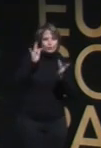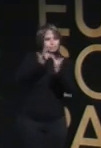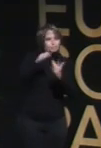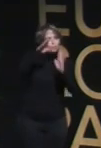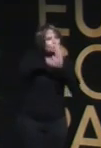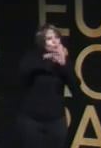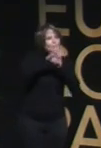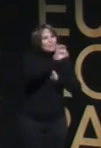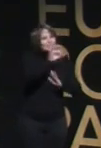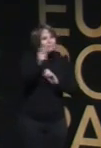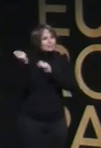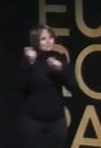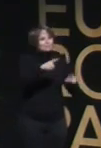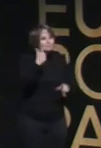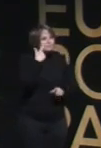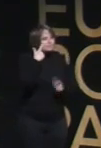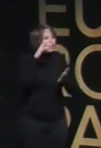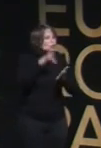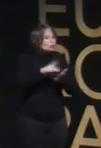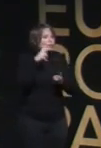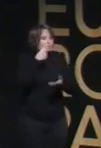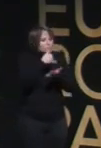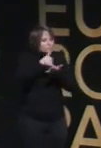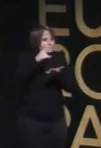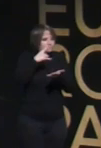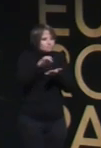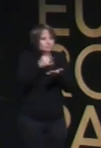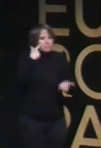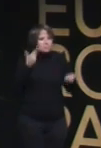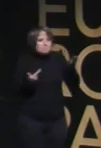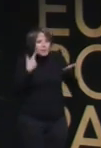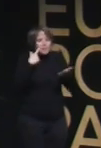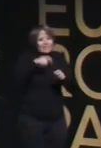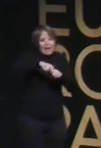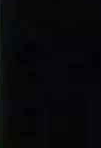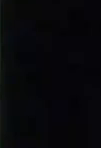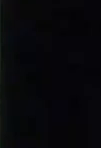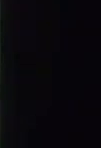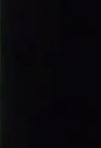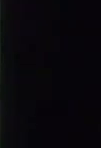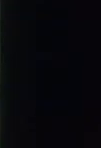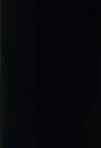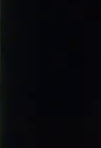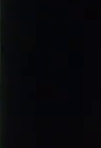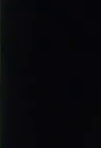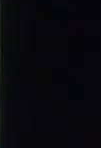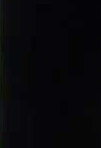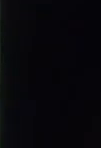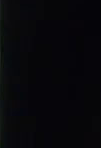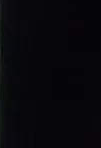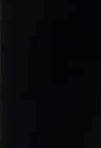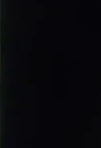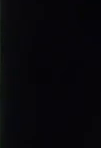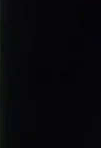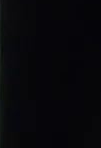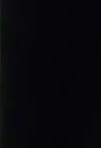habían pillado al chaval con unos 200 gramos de hachís. La báscula de precisión, la navaja, el papel fin, que la madre por eso entendió que le faltaba tanto papel fin en su